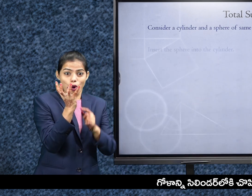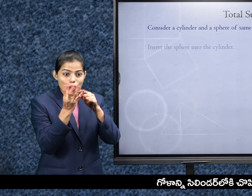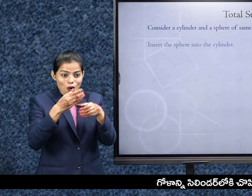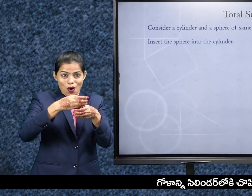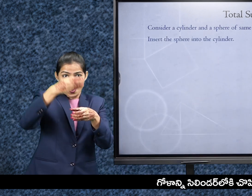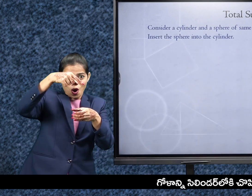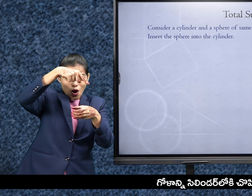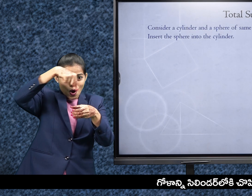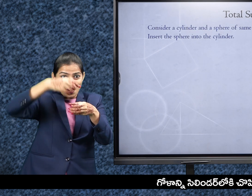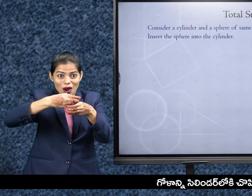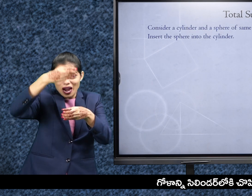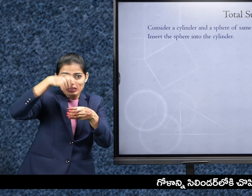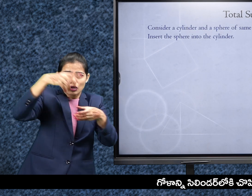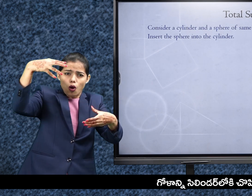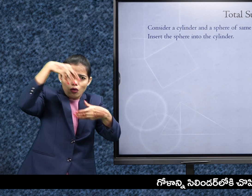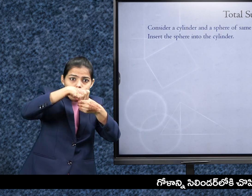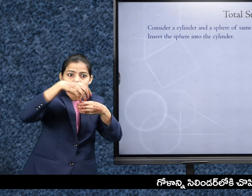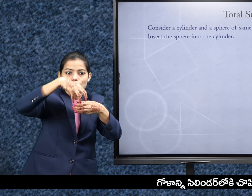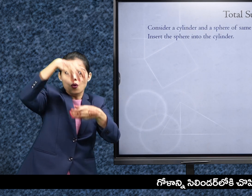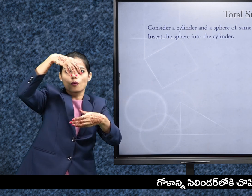గోళాన్ని సిలిండర్లోకి చొప్పించండి.